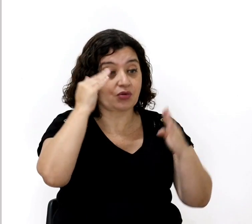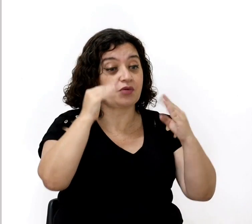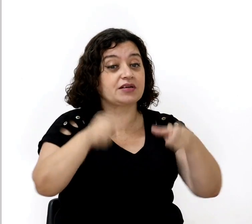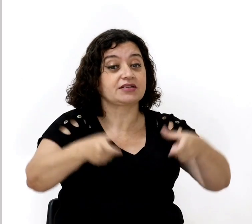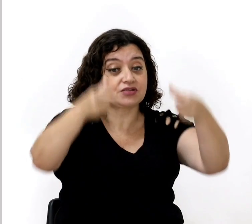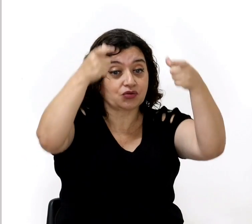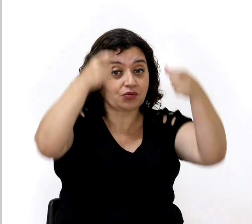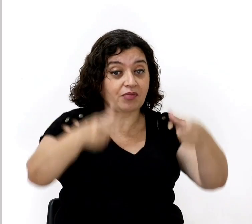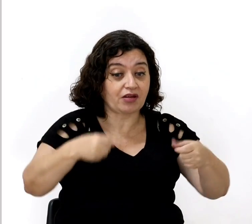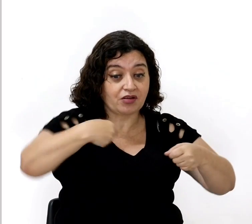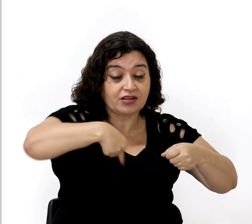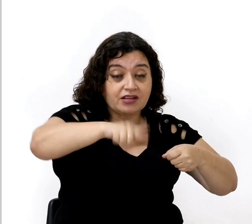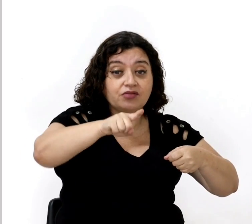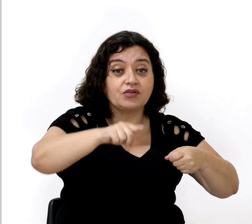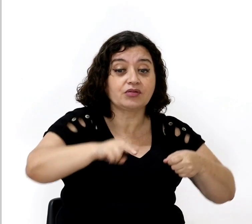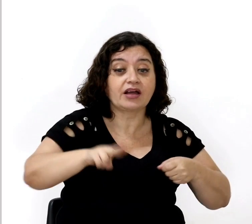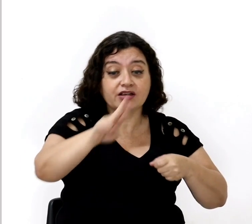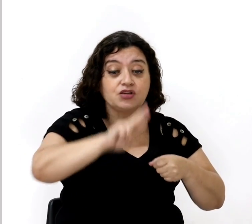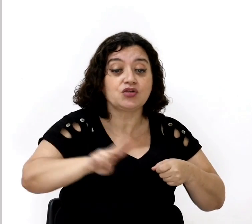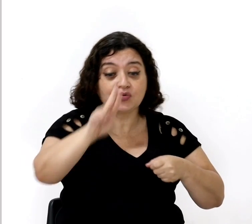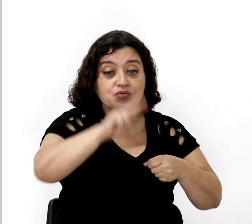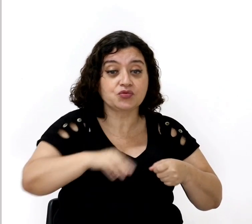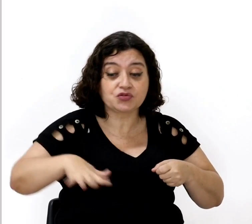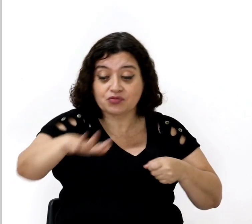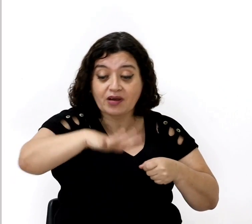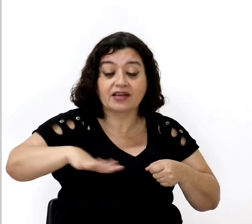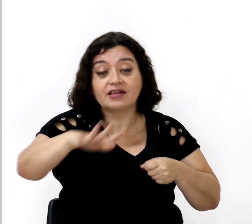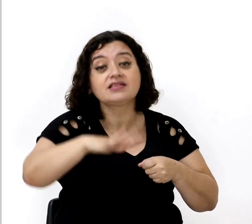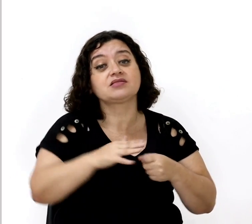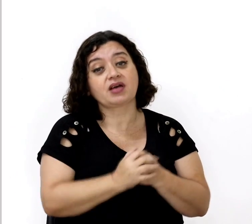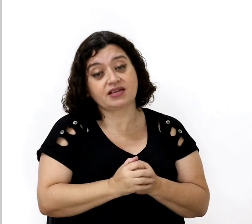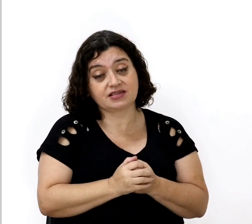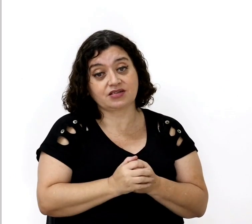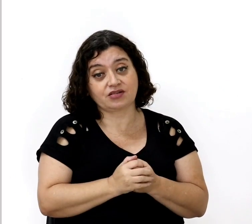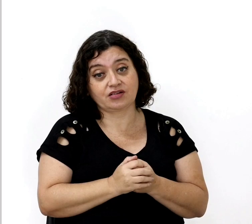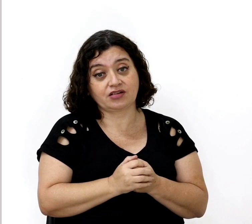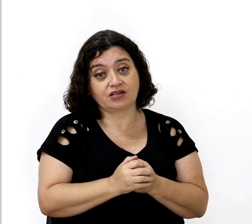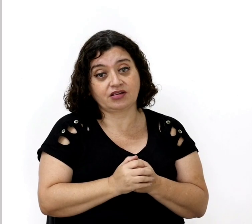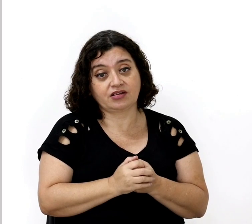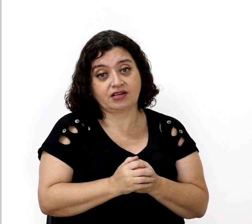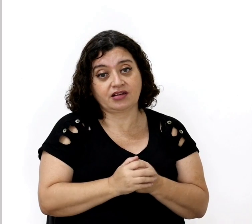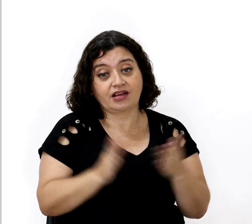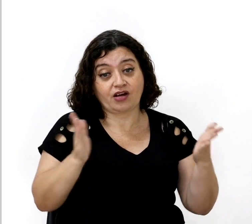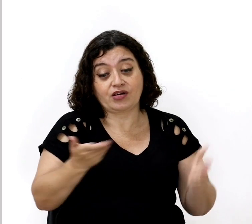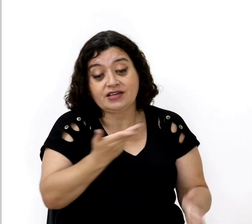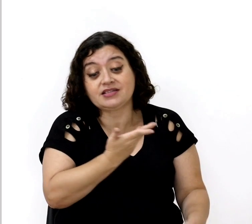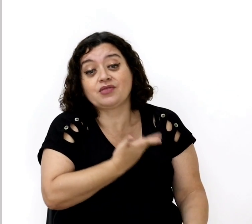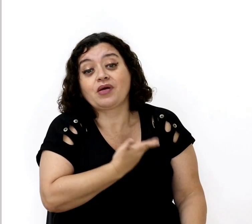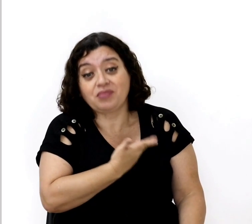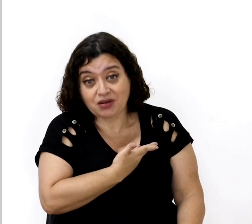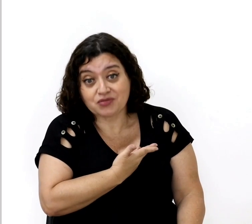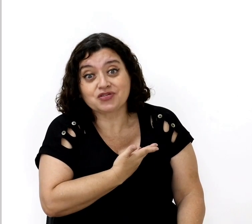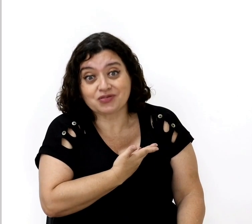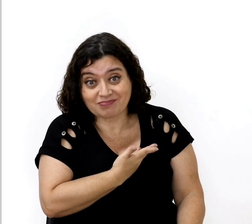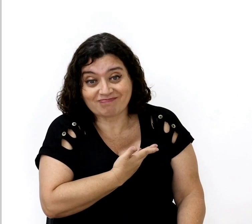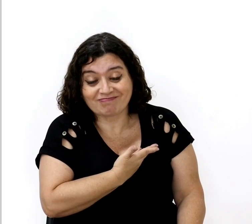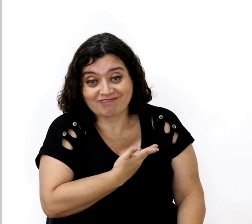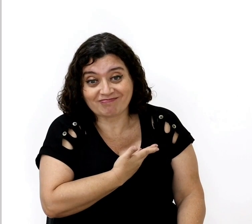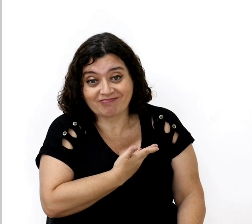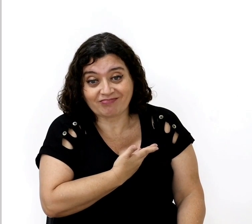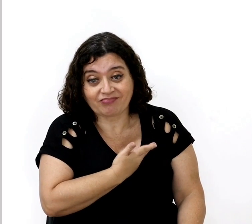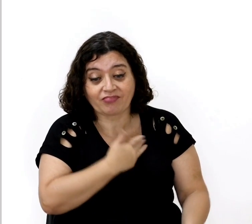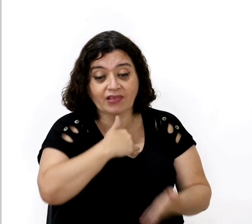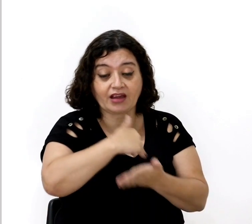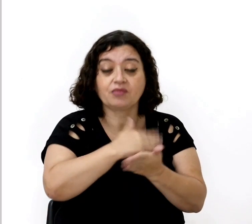bairro que vão lá e ocupam aquele espaço e estão ali, e viraram nossos amigos. Isso assim, é muito legal, né?